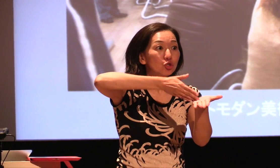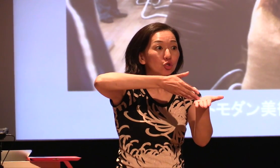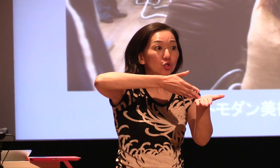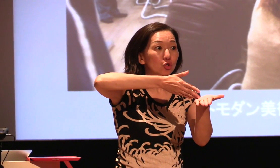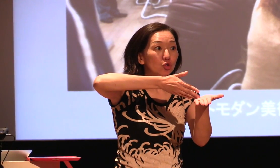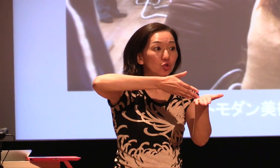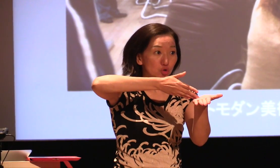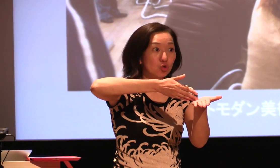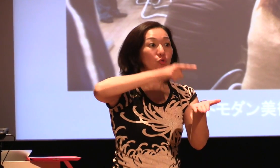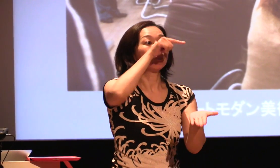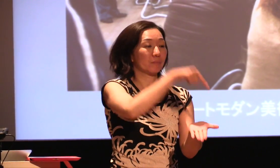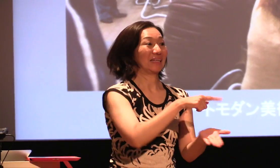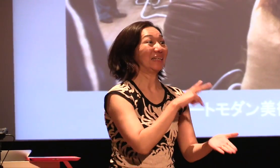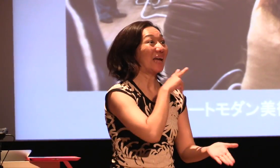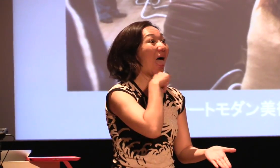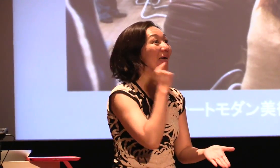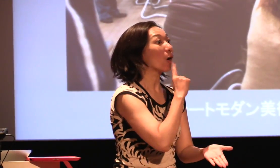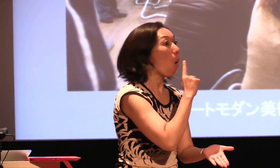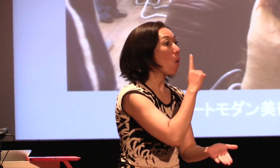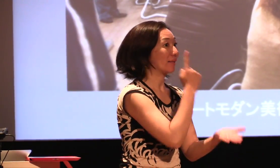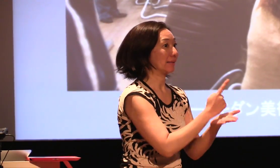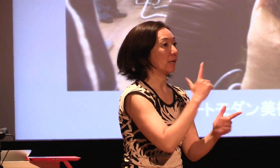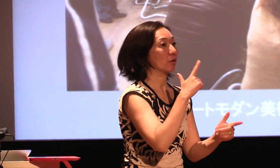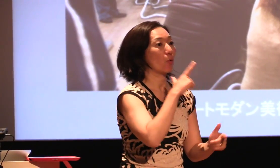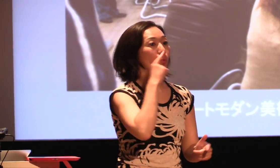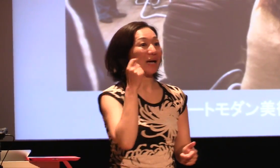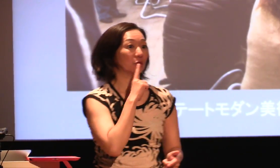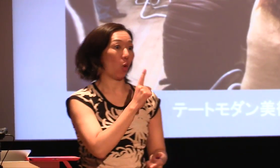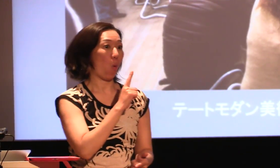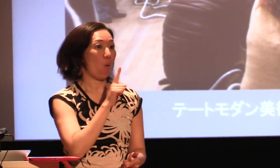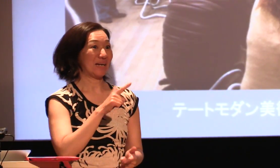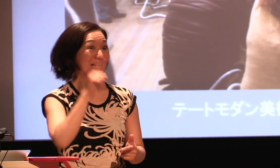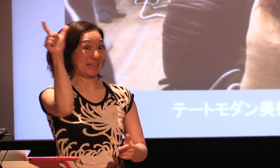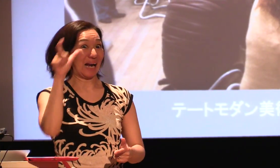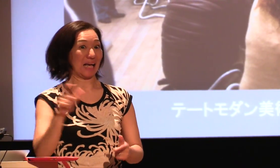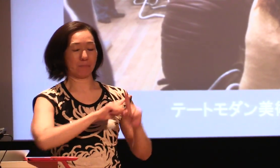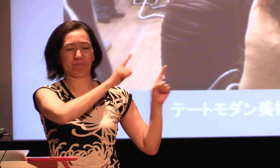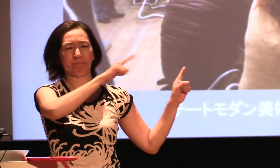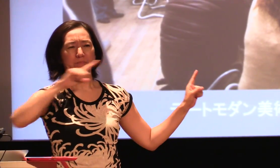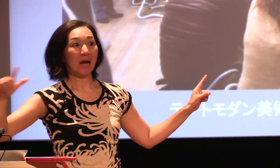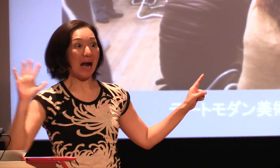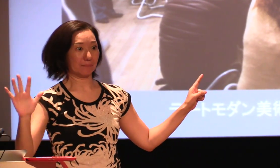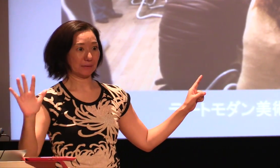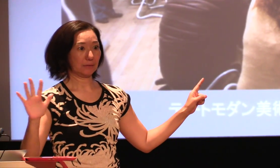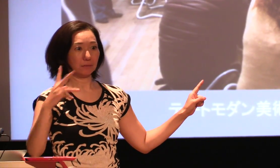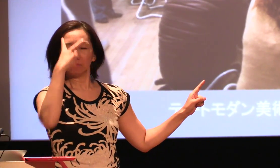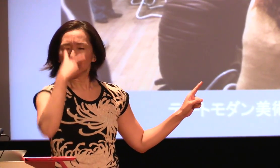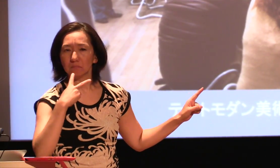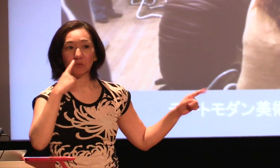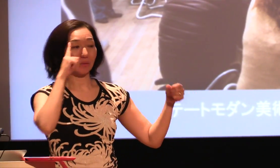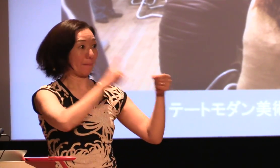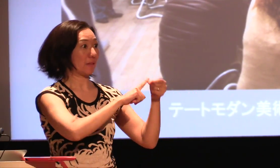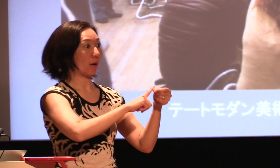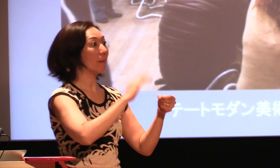芸術の解説ですがそれは英語だけでなくフランス語やいろいろなアラビア語など